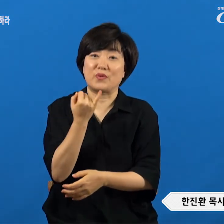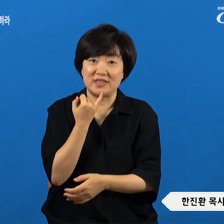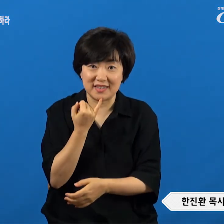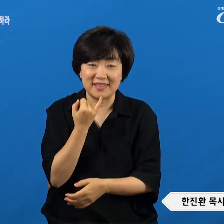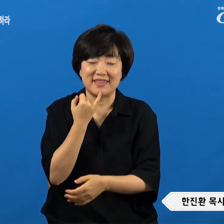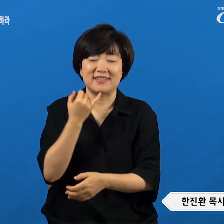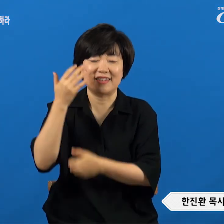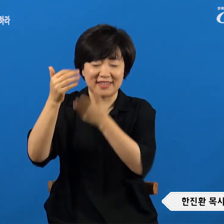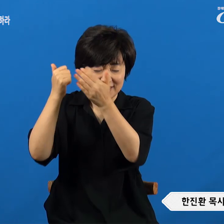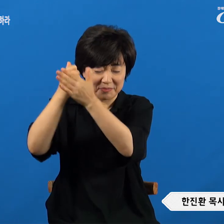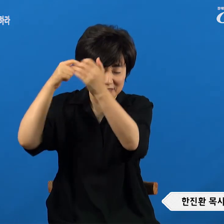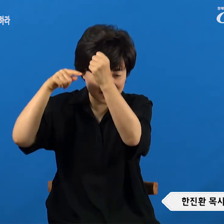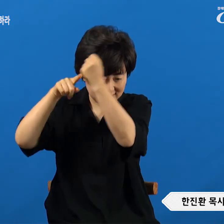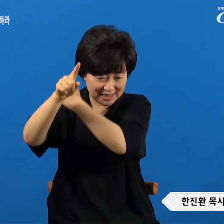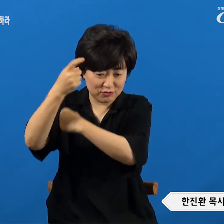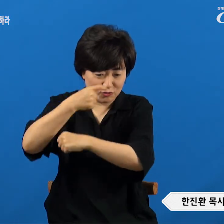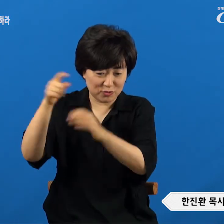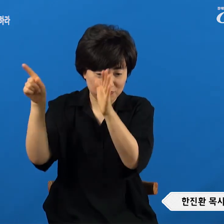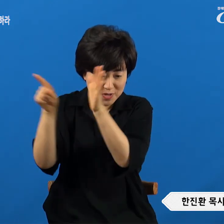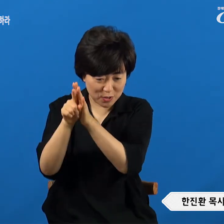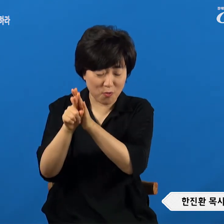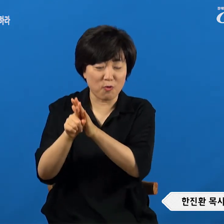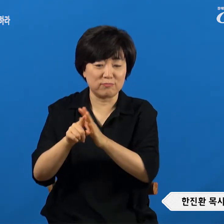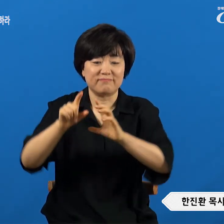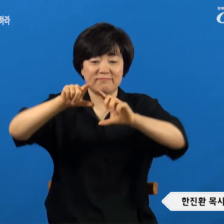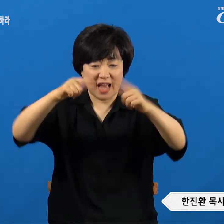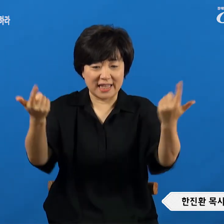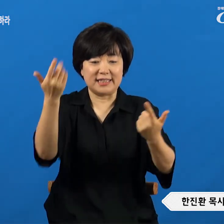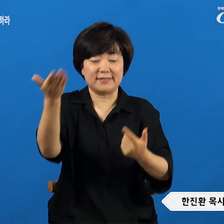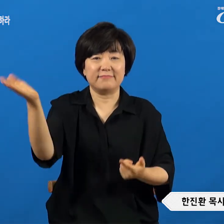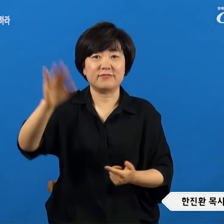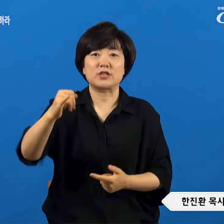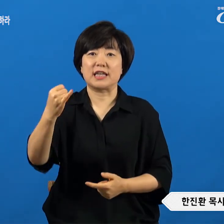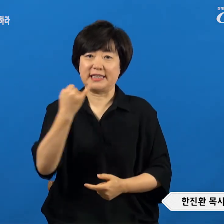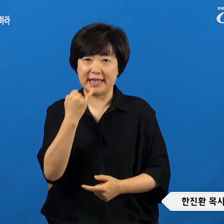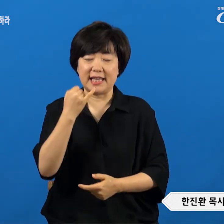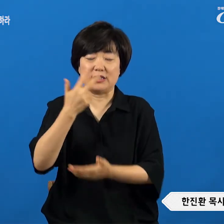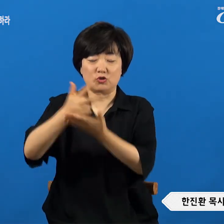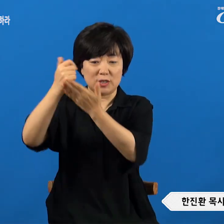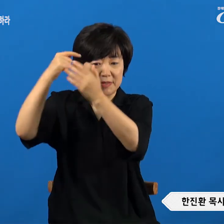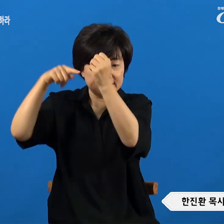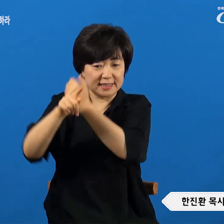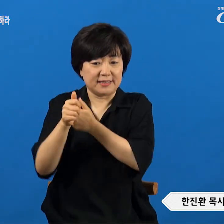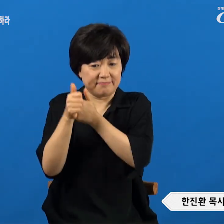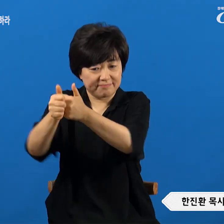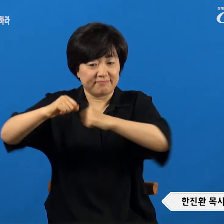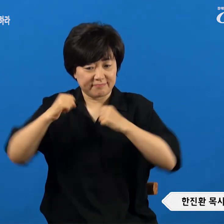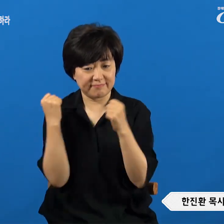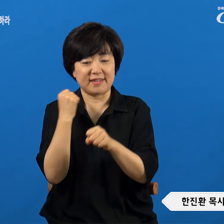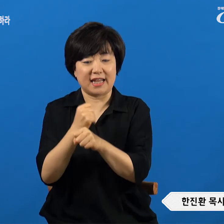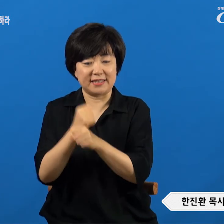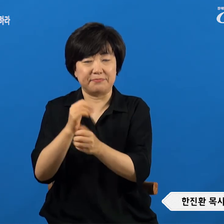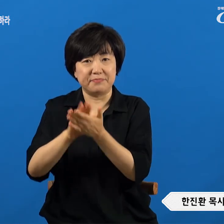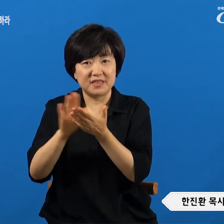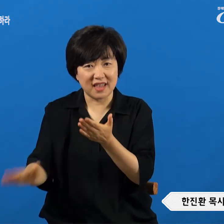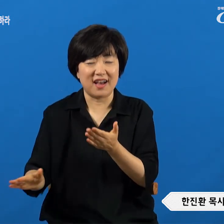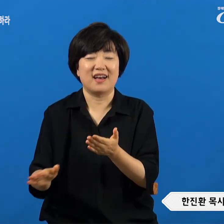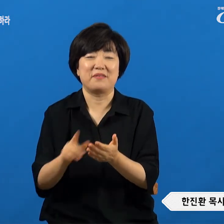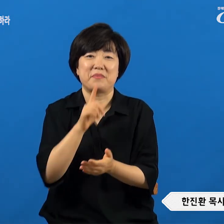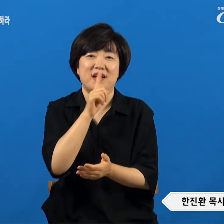뜻이 있음을 믿고 담대하게 그리 아니하실지라도 주만을 따르겠습니다. 여러분 외칠 수 있기를 바랍니다.